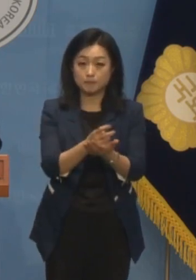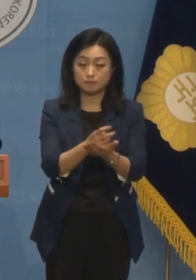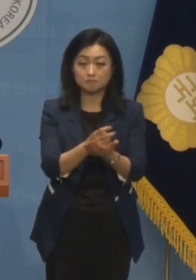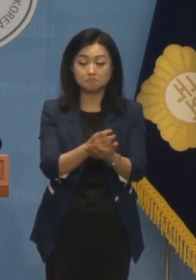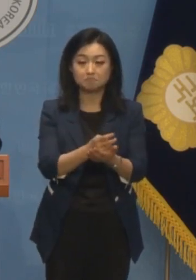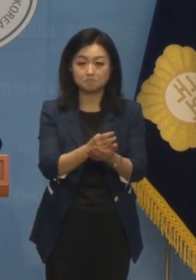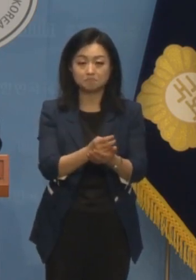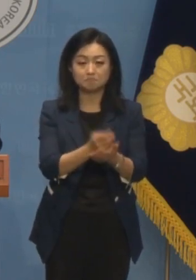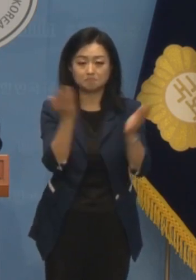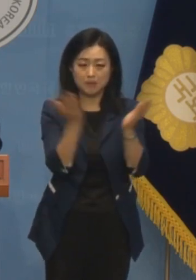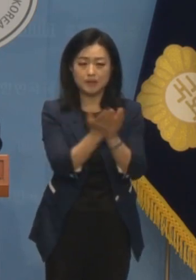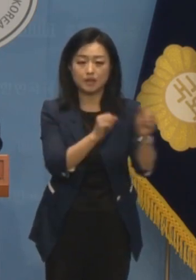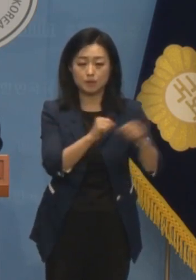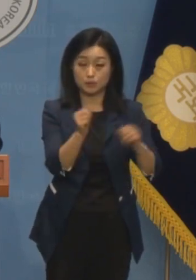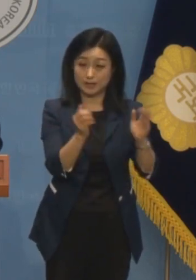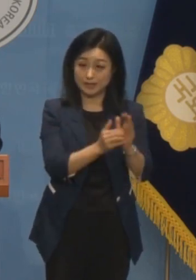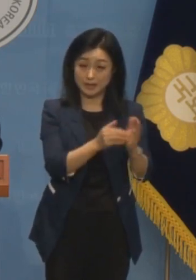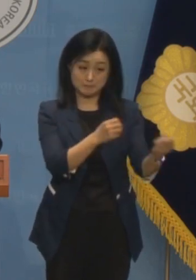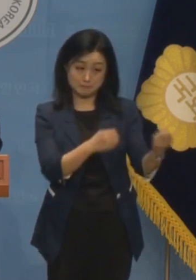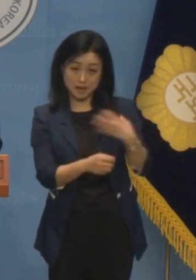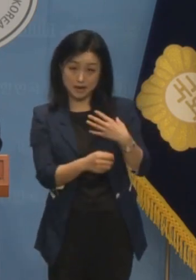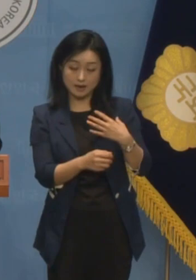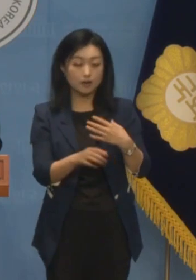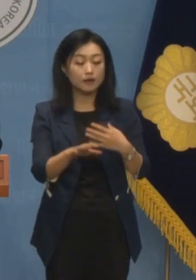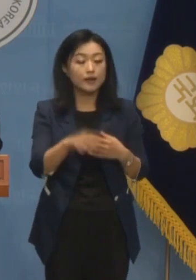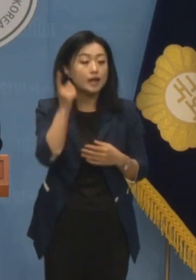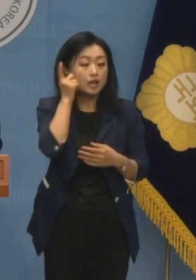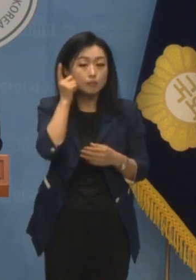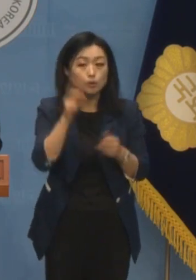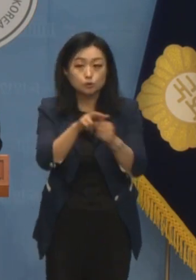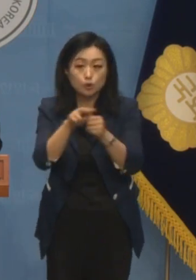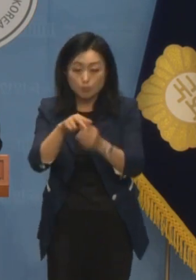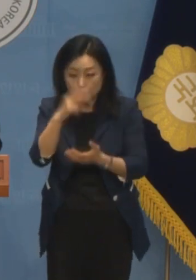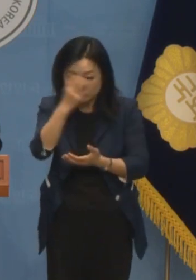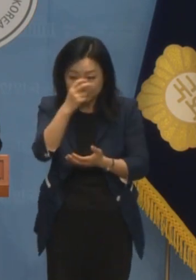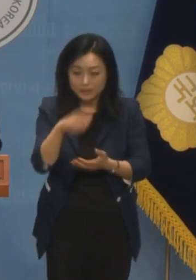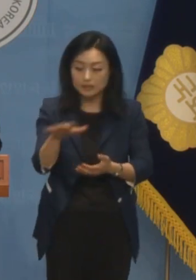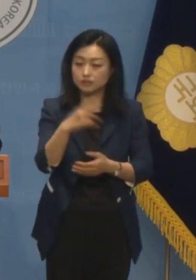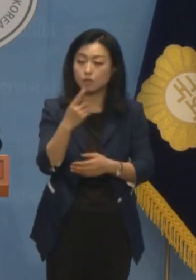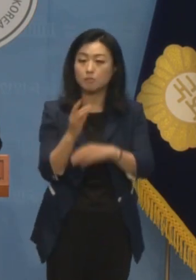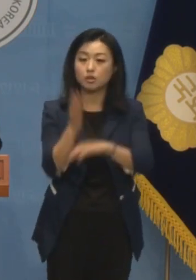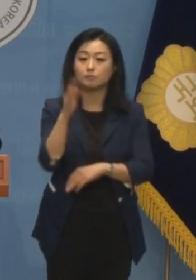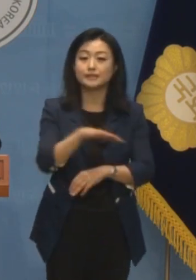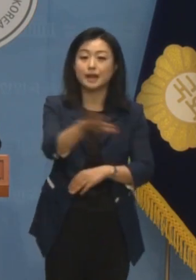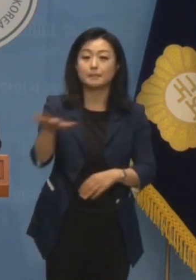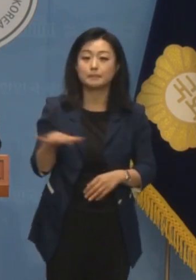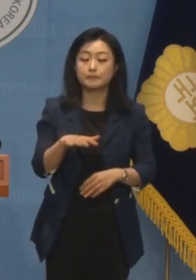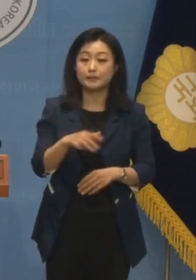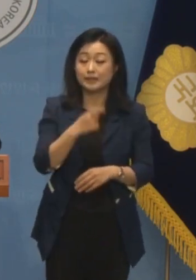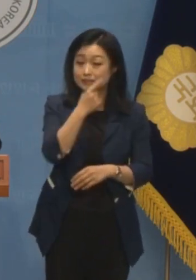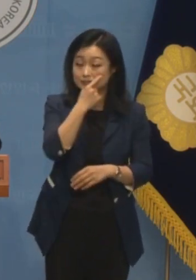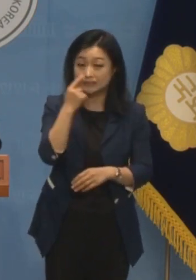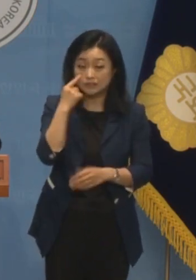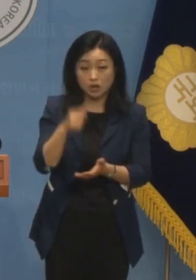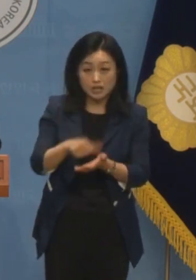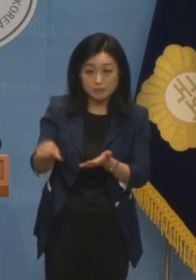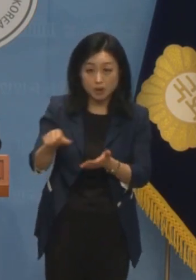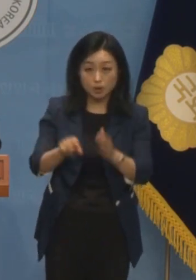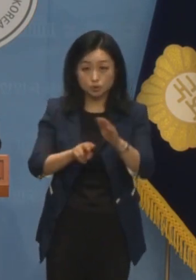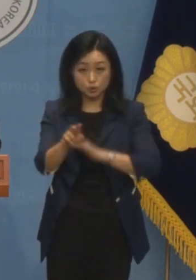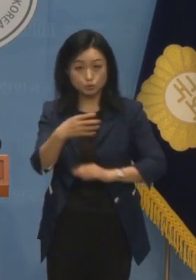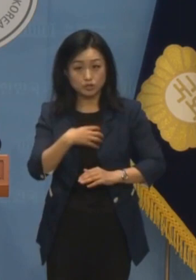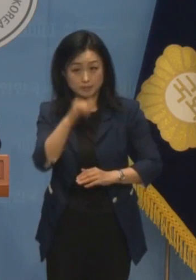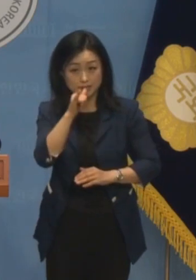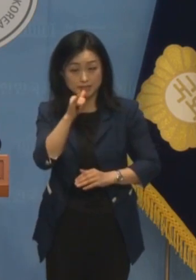집행했다는 검찰의 말대로라면 통신정보를 조회한 수백 수천 명 모두가 증거인멸, 도주 우려가